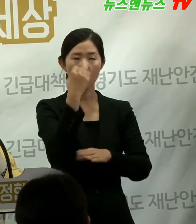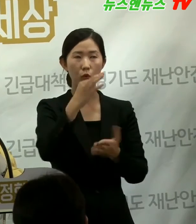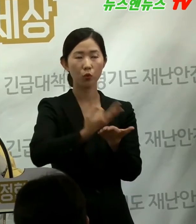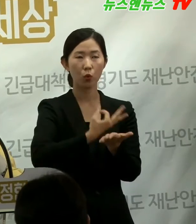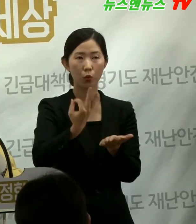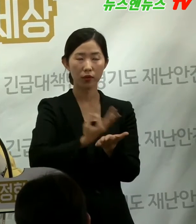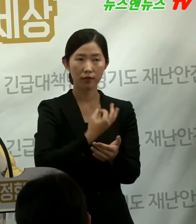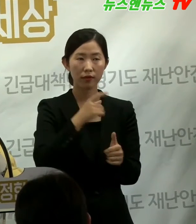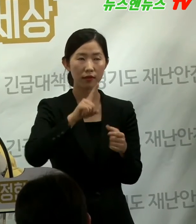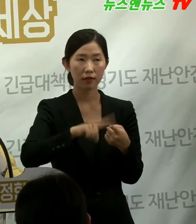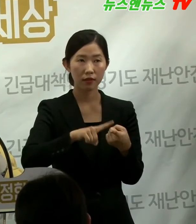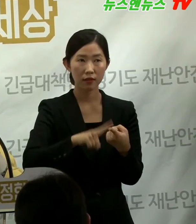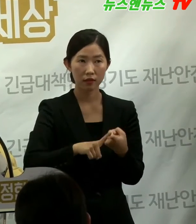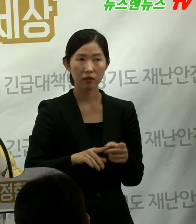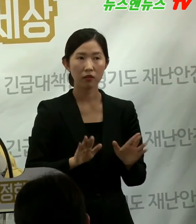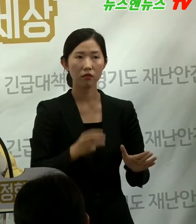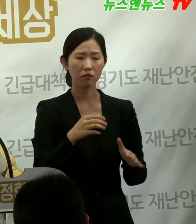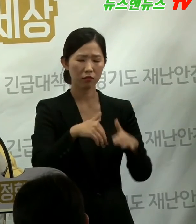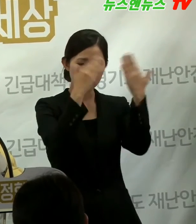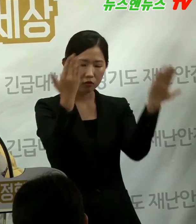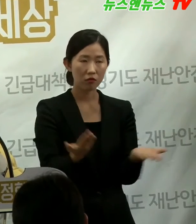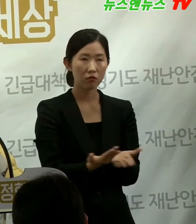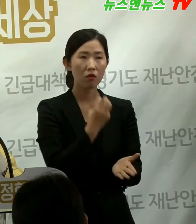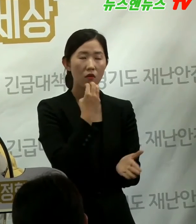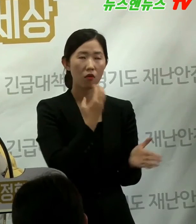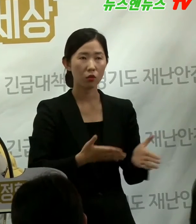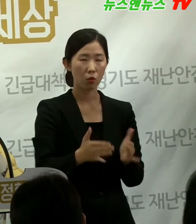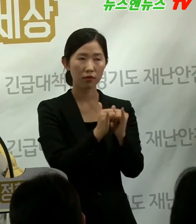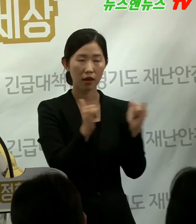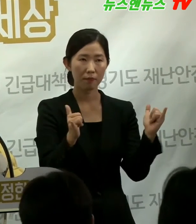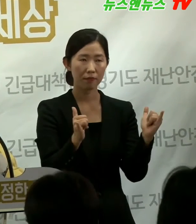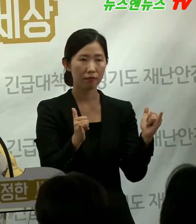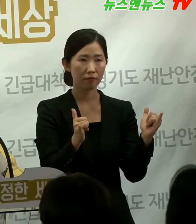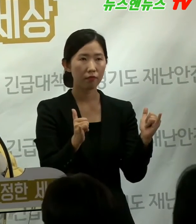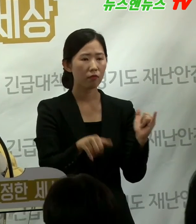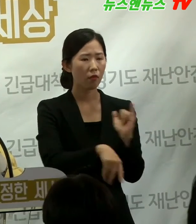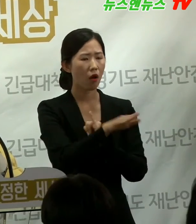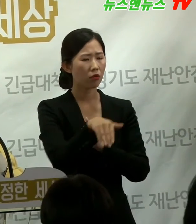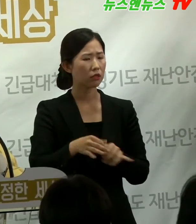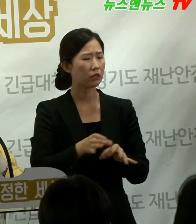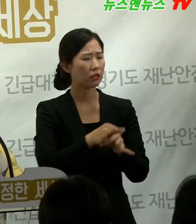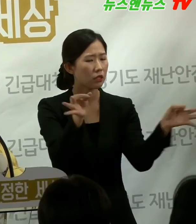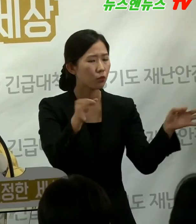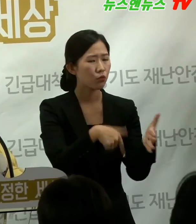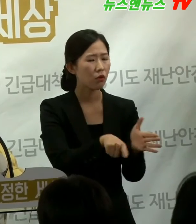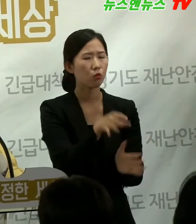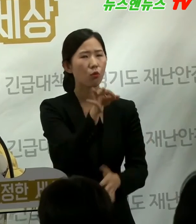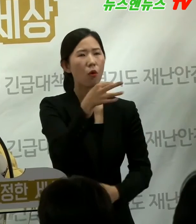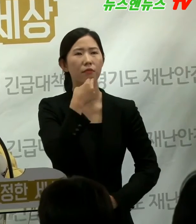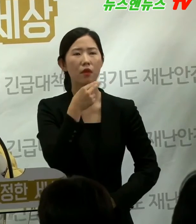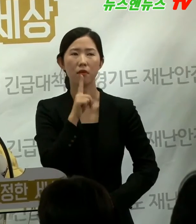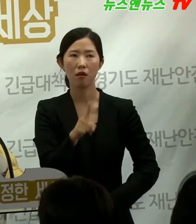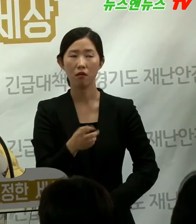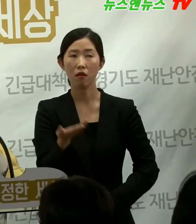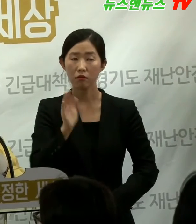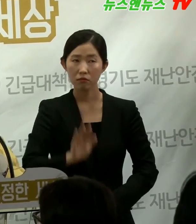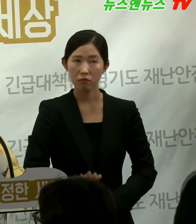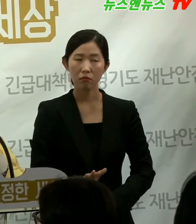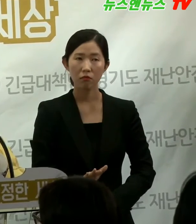대해서요. 전체 도민을 상대로 지급할 돈이 없다 이렇게 말씀하셨는데 그러면 특정 분야 부분에